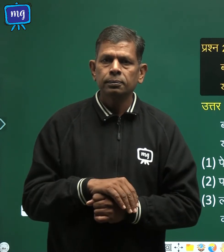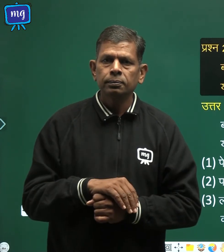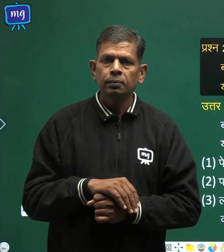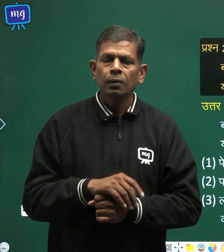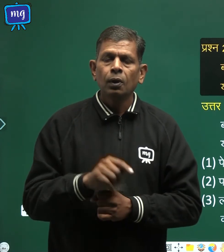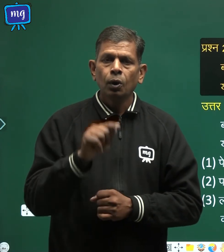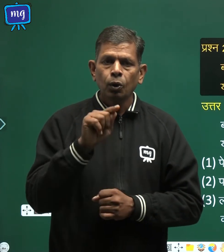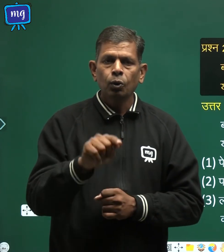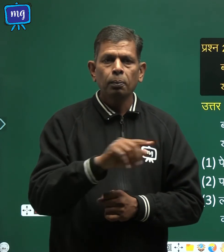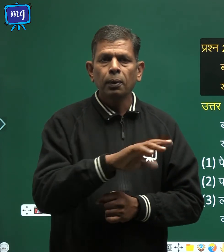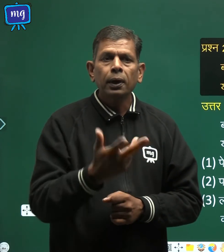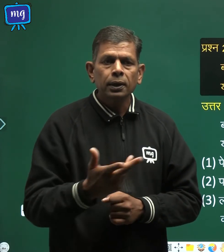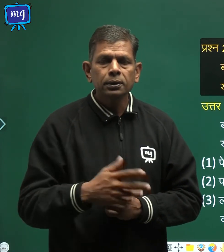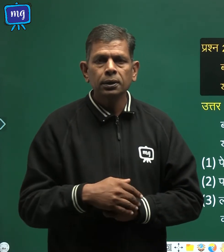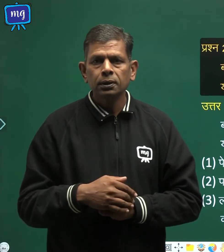आप किस प्रकार